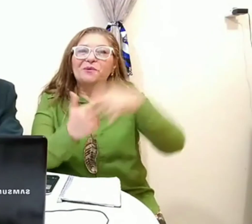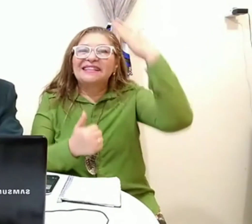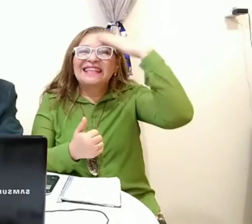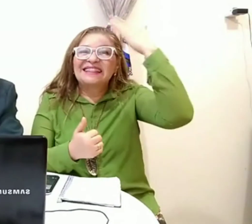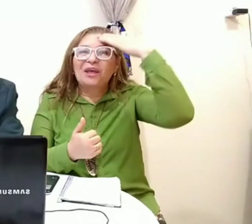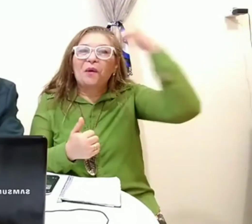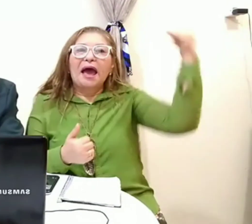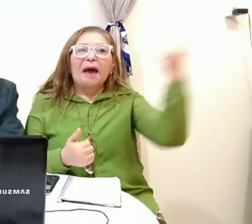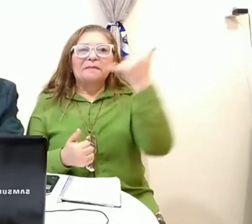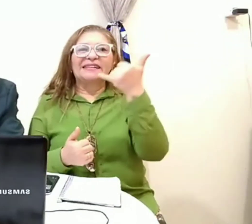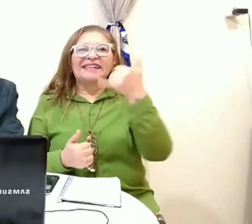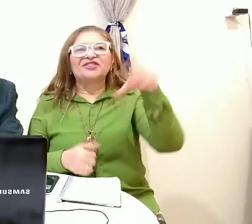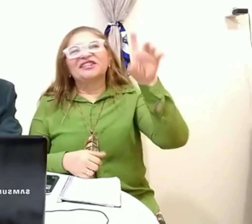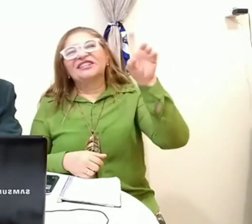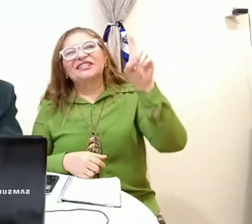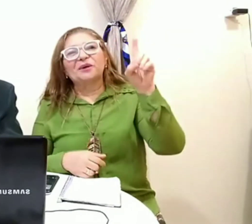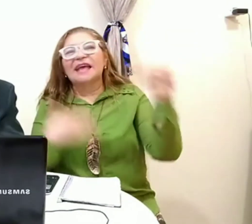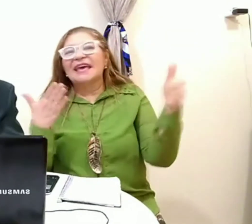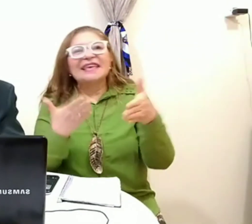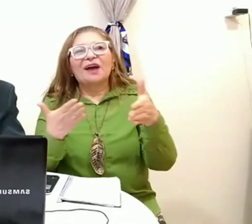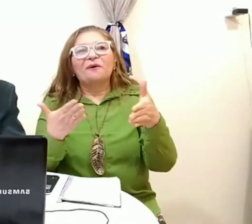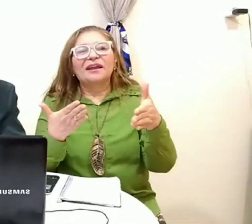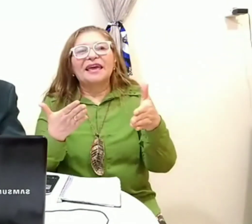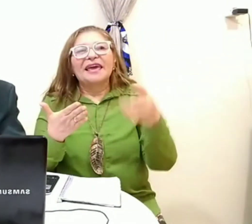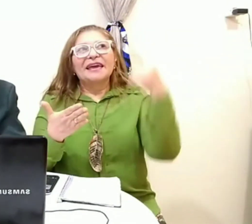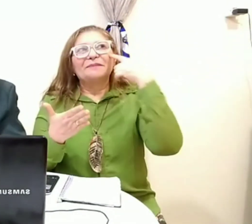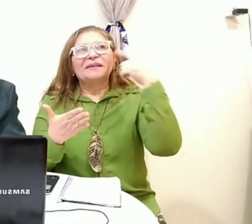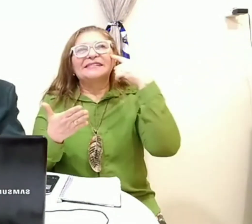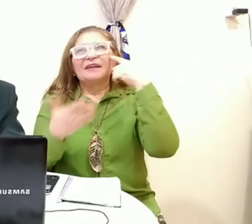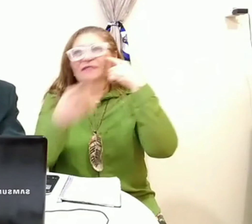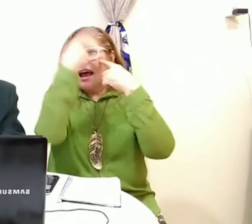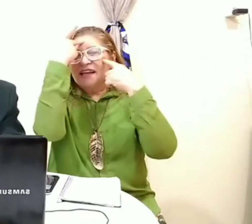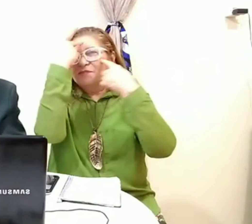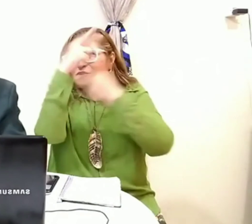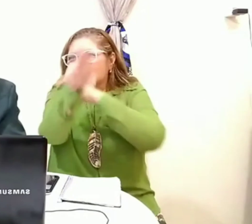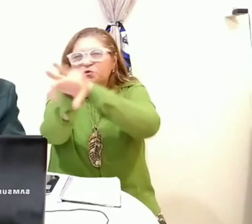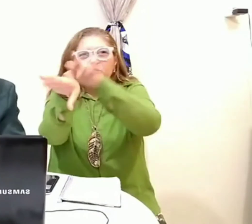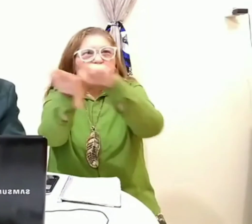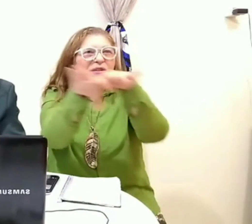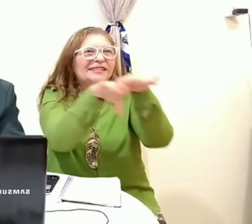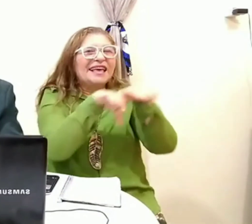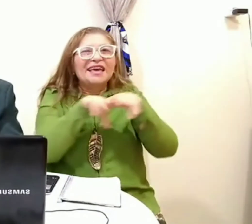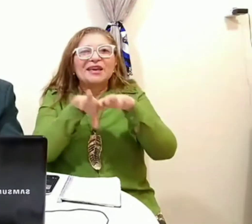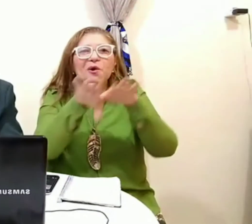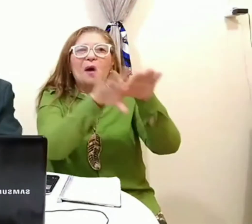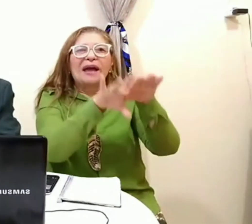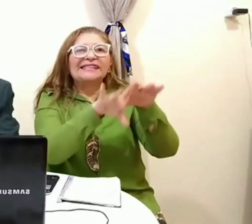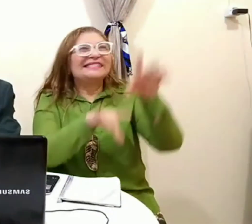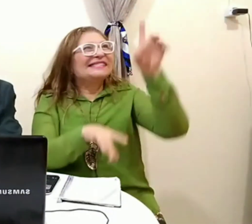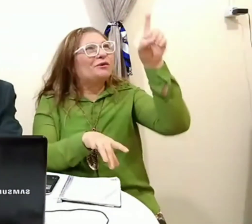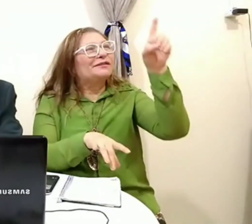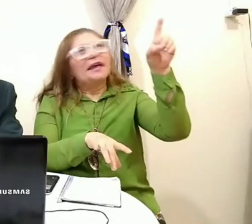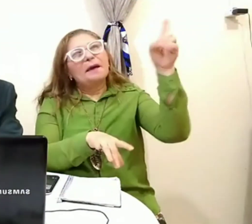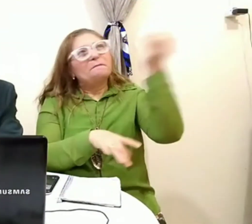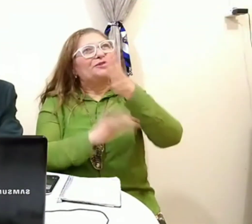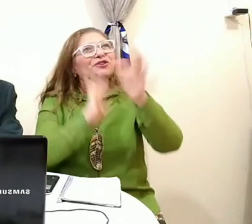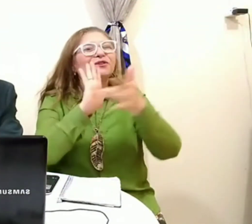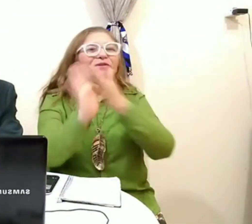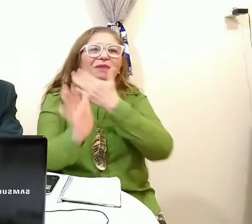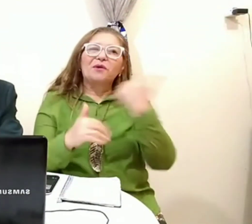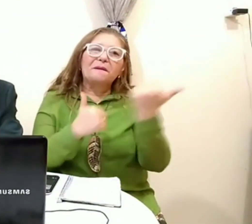Deus. E ele não deveria considerar as pessoas como comuns ou imundas, indignas de receber a mensagem do